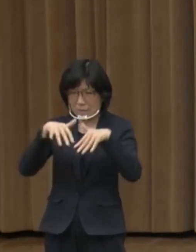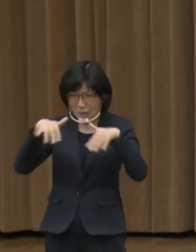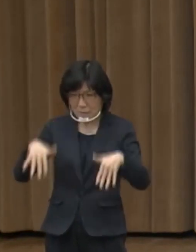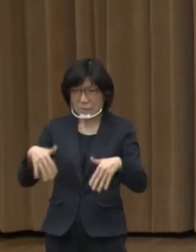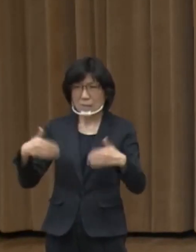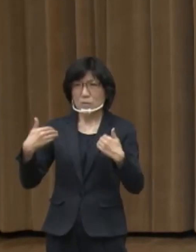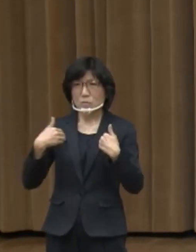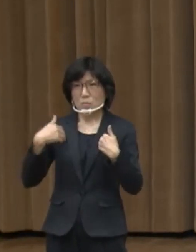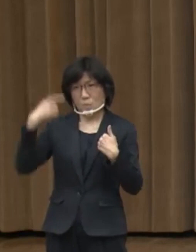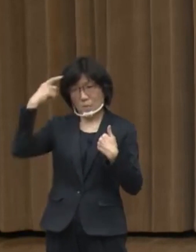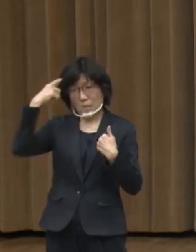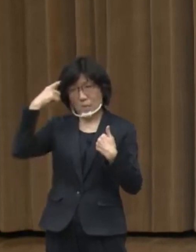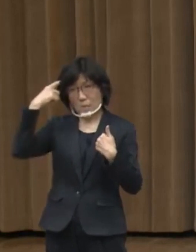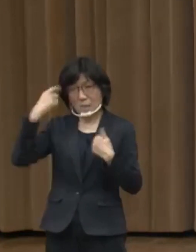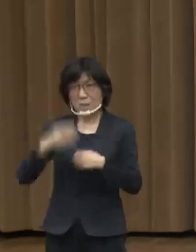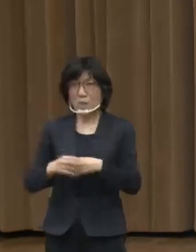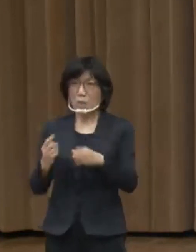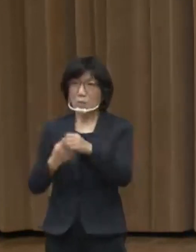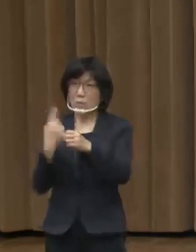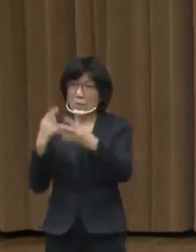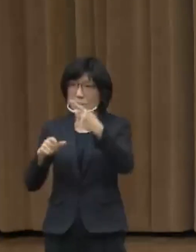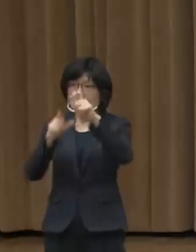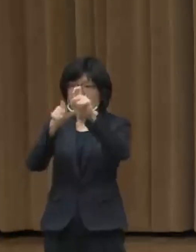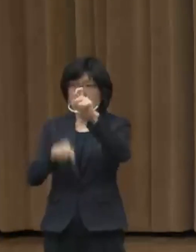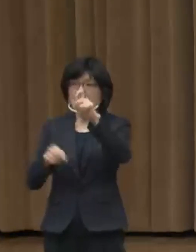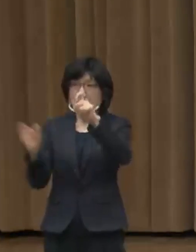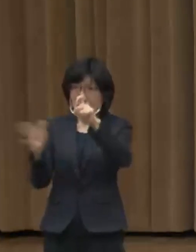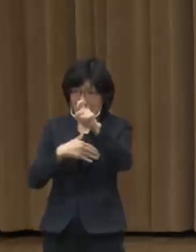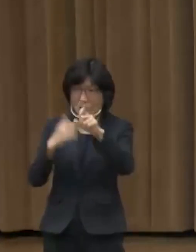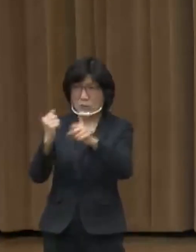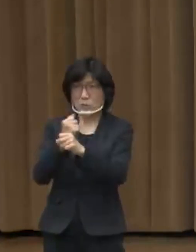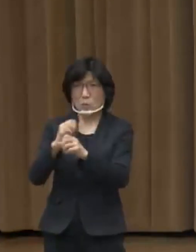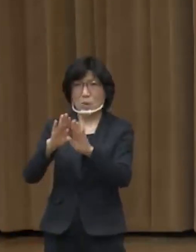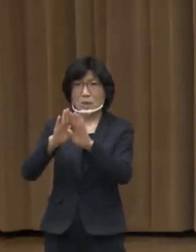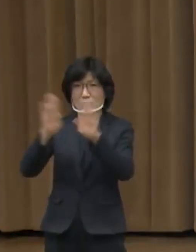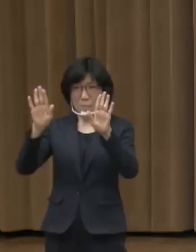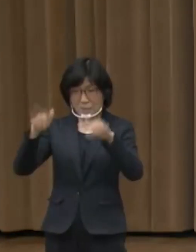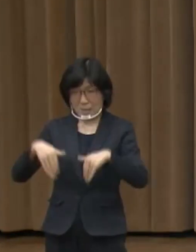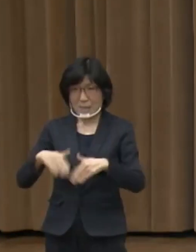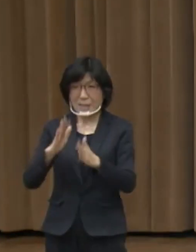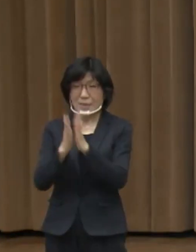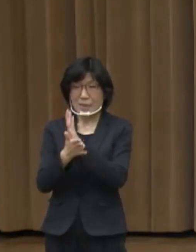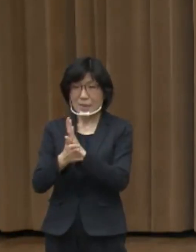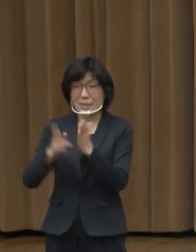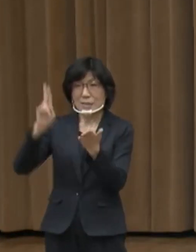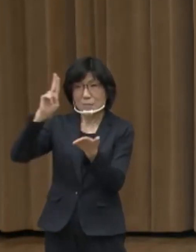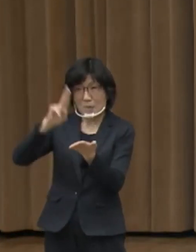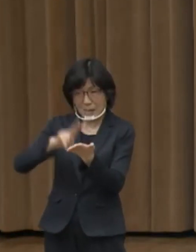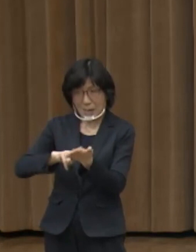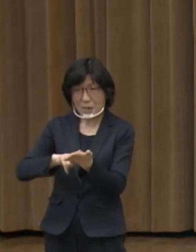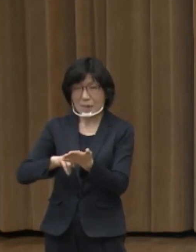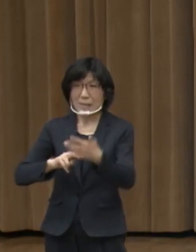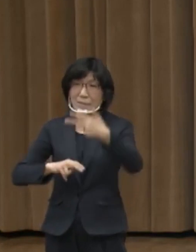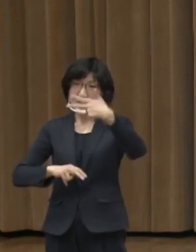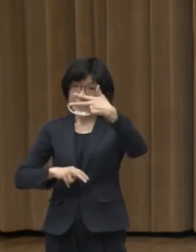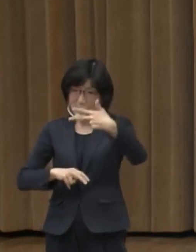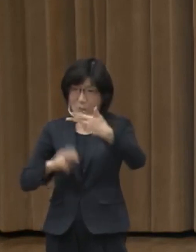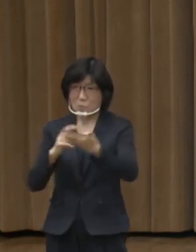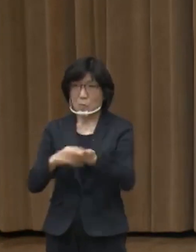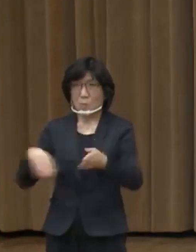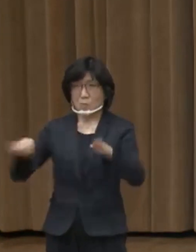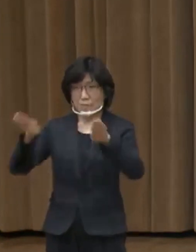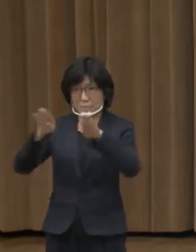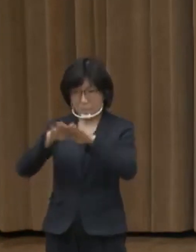昨年10月1日から後遺症外来事業を開始いたしました。県が指定した7医療機関、